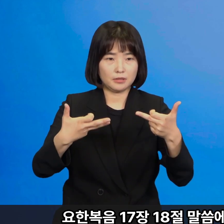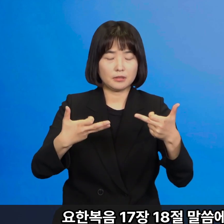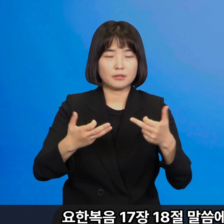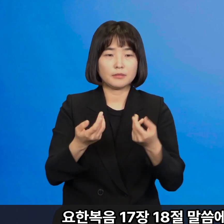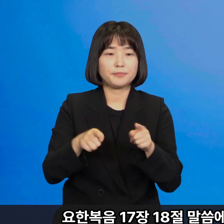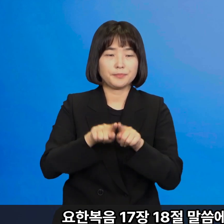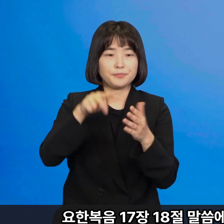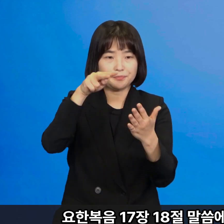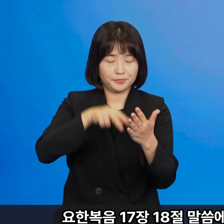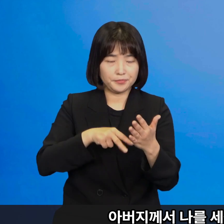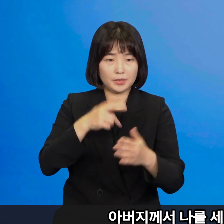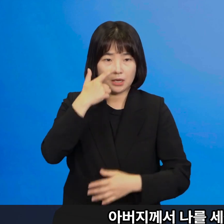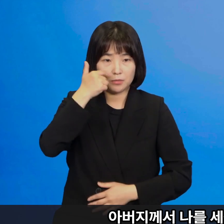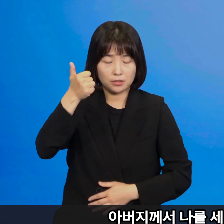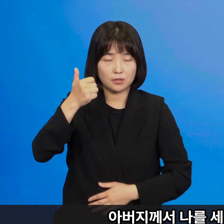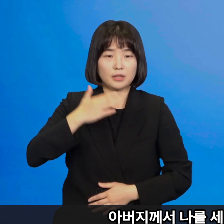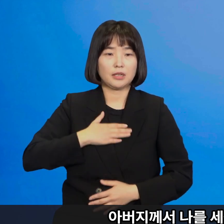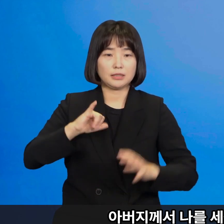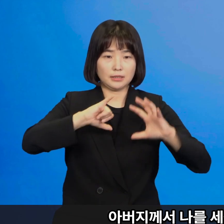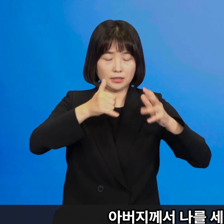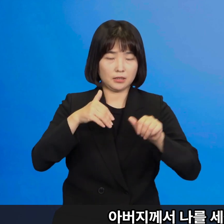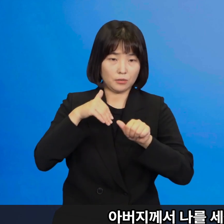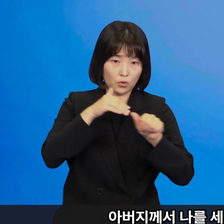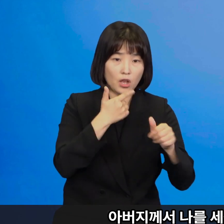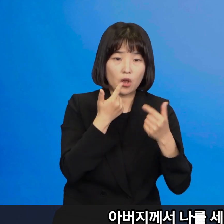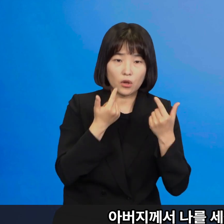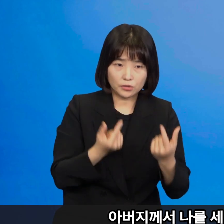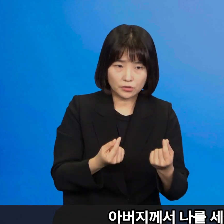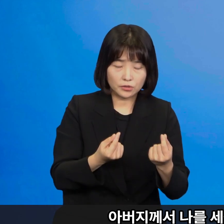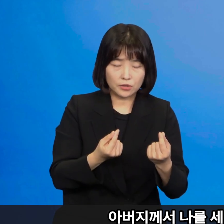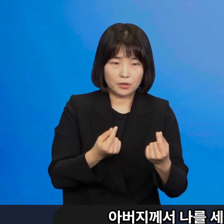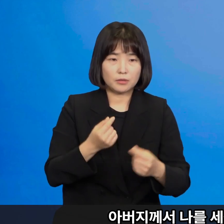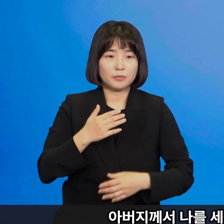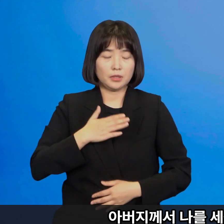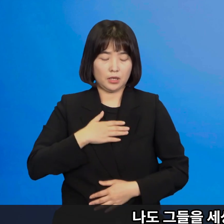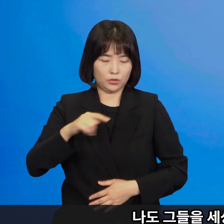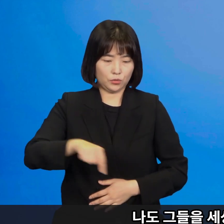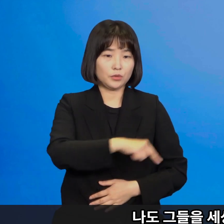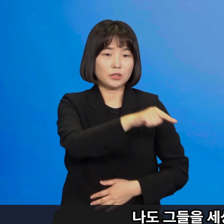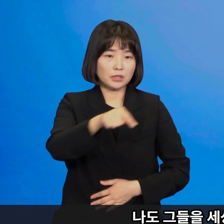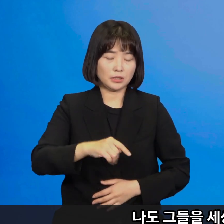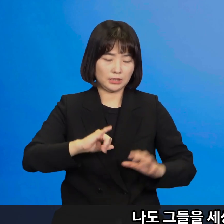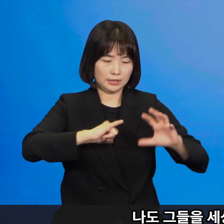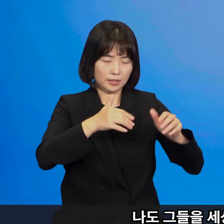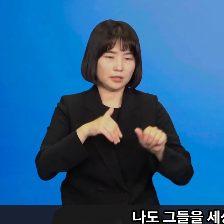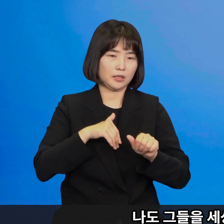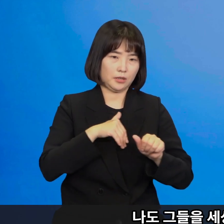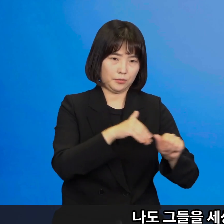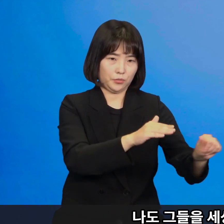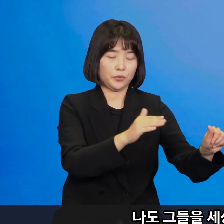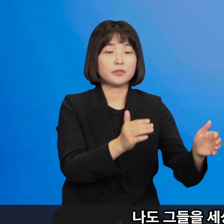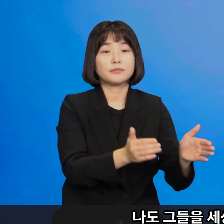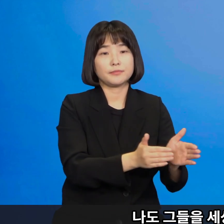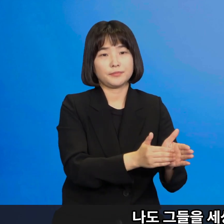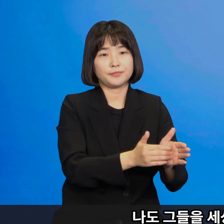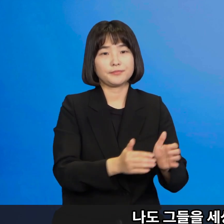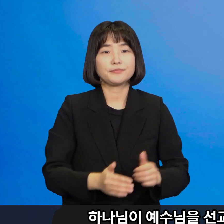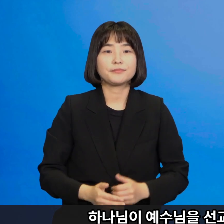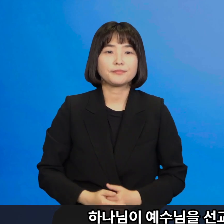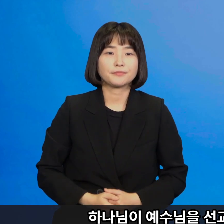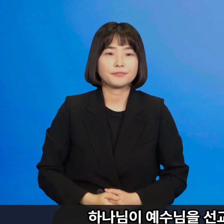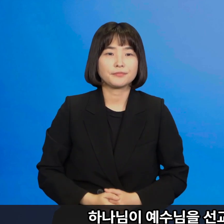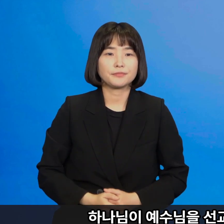우리 함께 읽어볼게요. 시작. 아버지께서 나를 세상에 보내신 것 같이 나도 그들을 세상으로